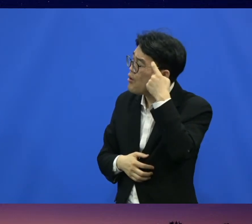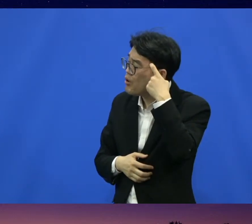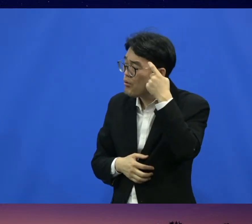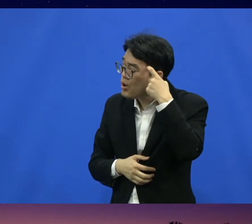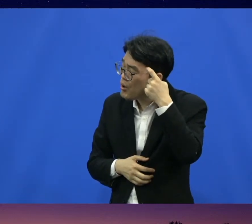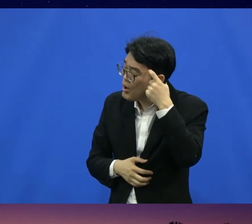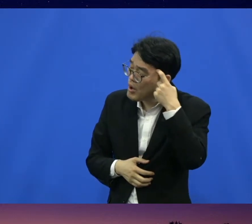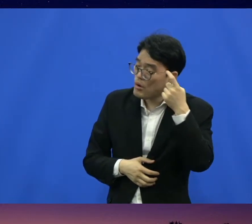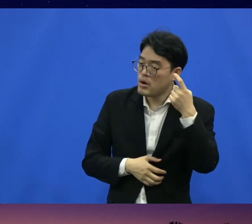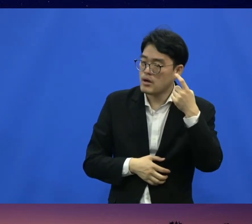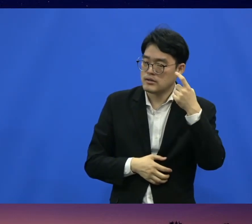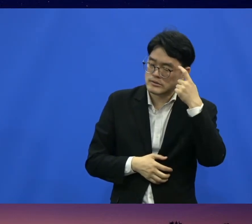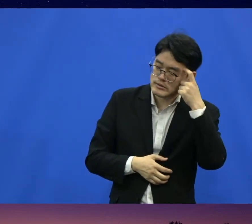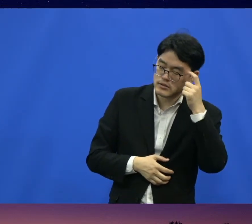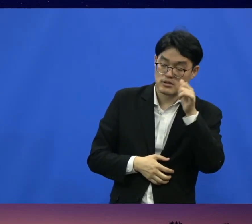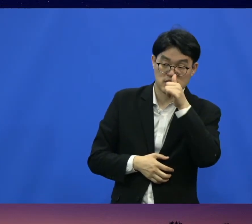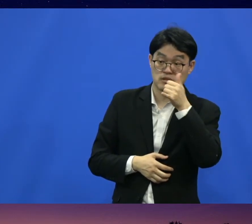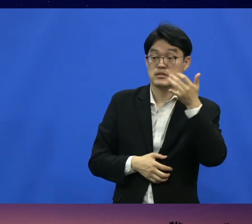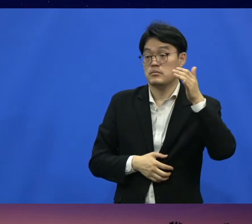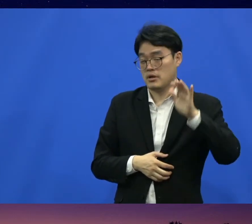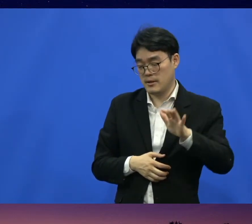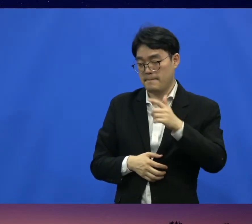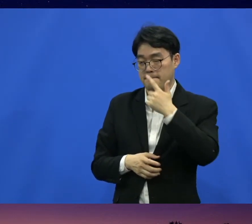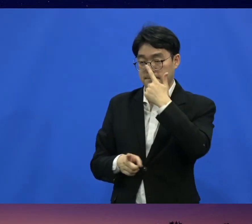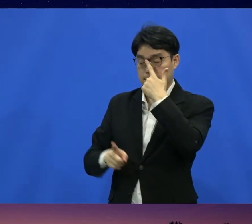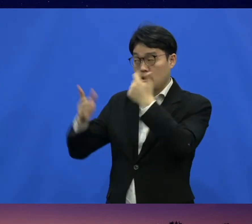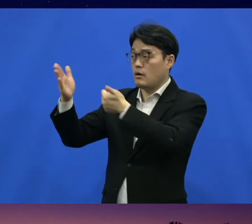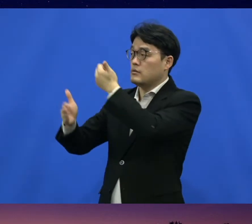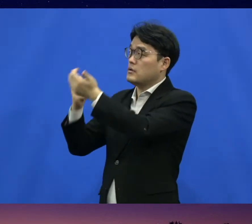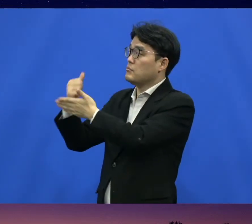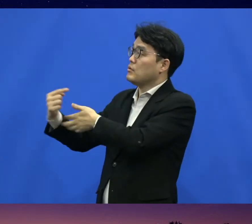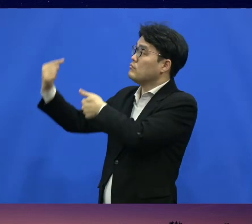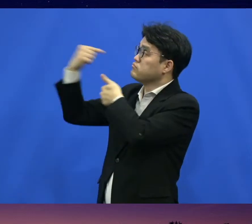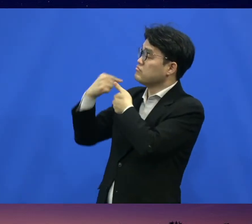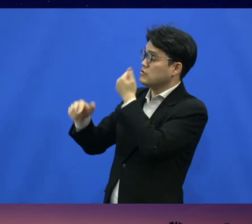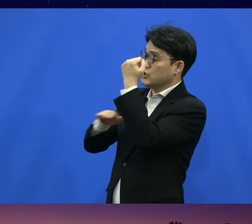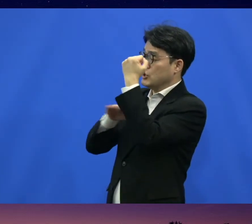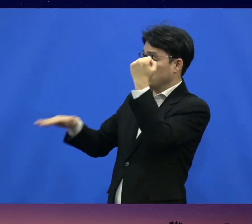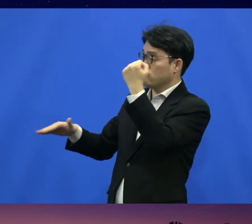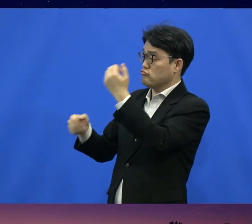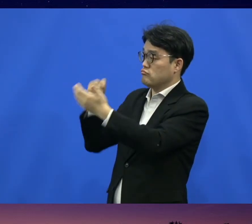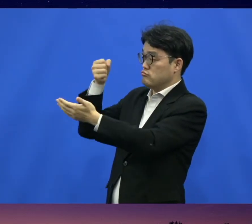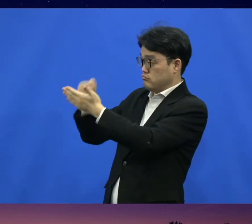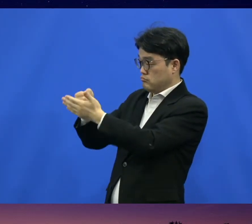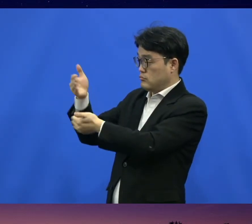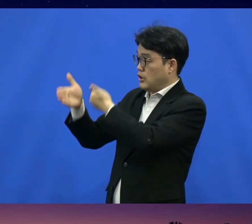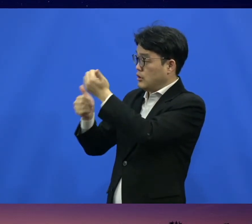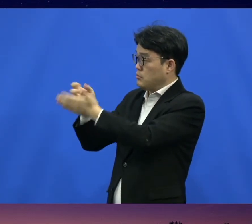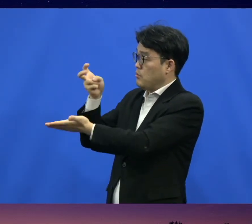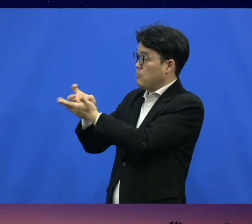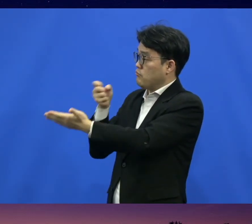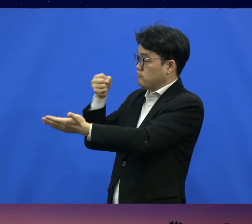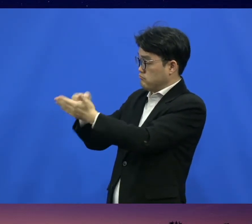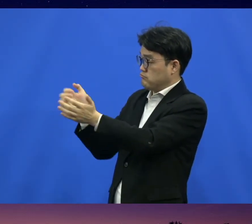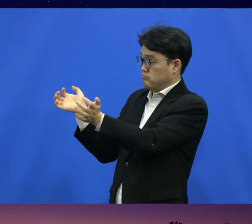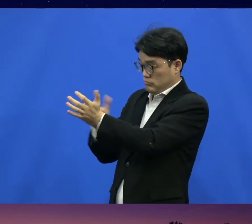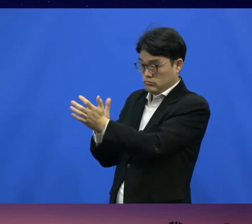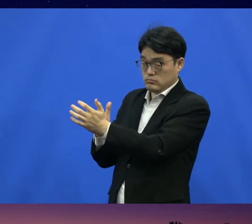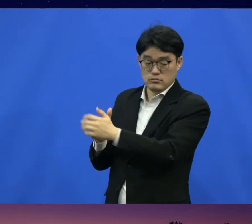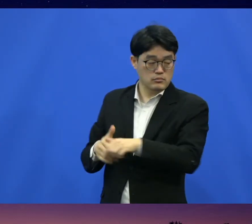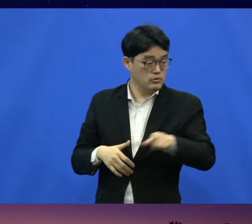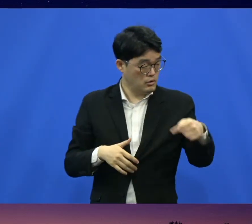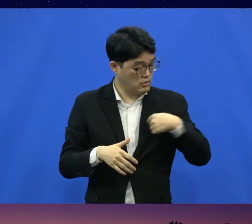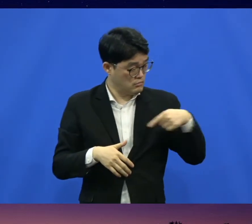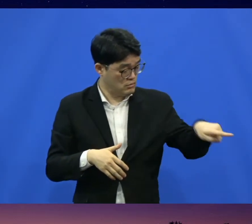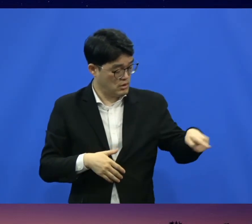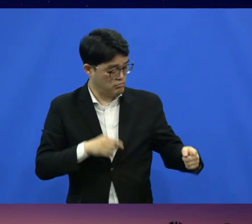이유를 설명할 수 있겠지만, 물을 수도 있지만, 하나님은 기준을 정해서 내가 하나님이야. 넌 내가 말한